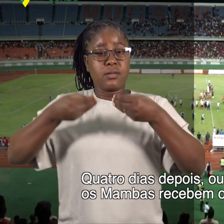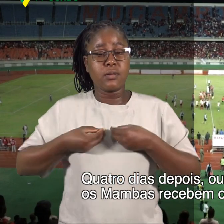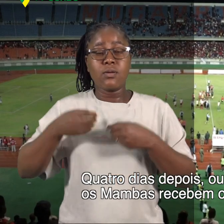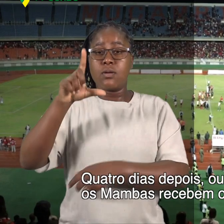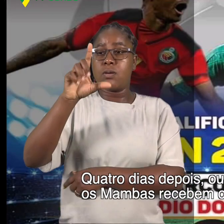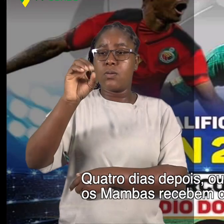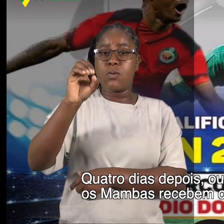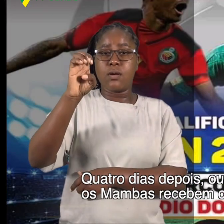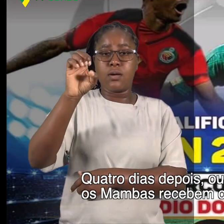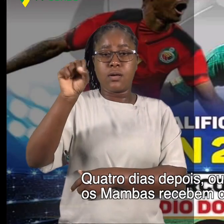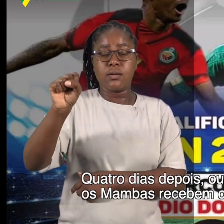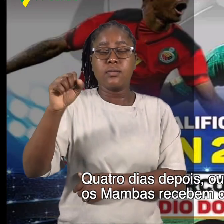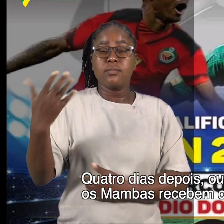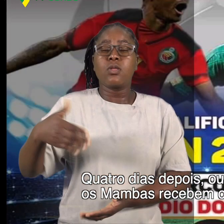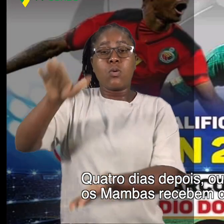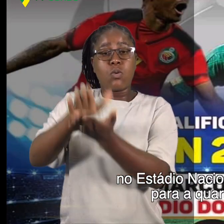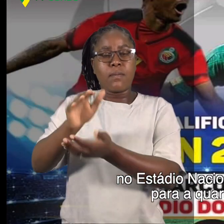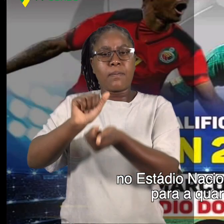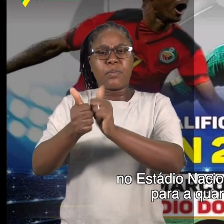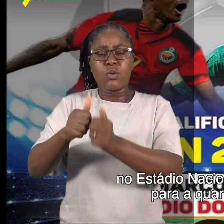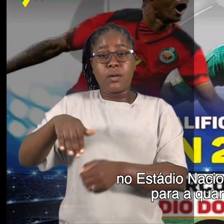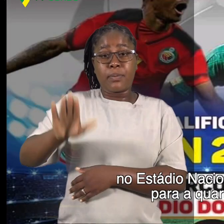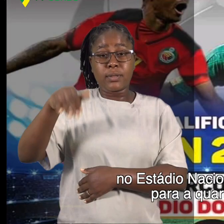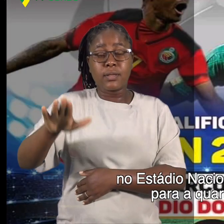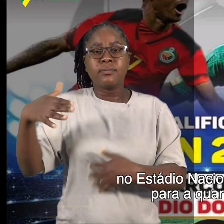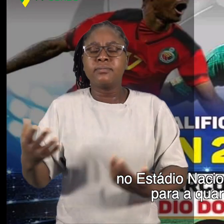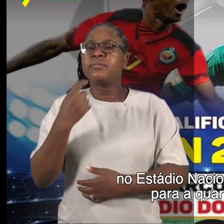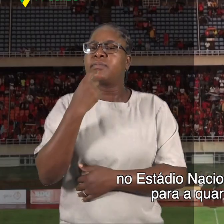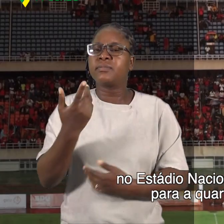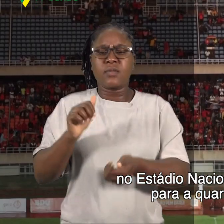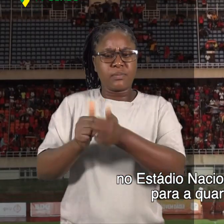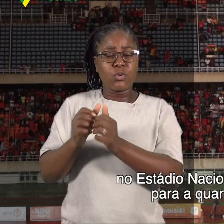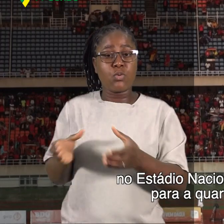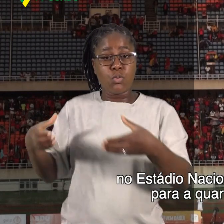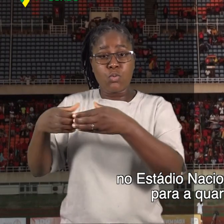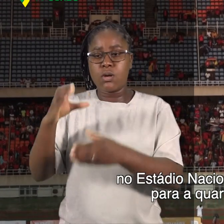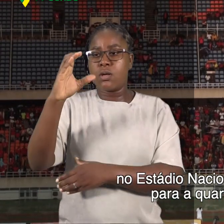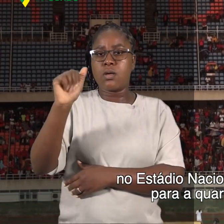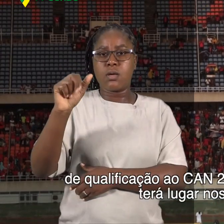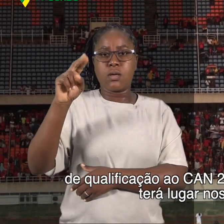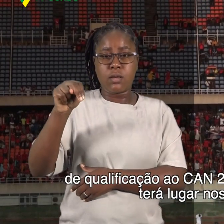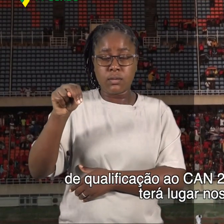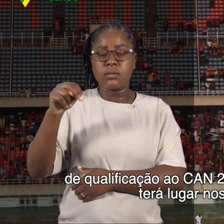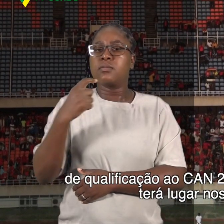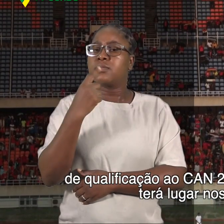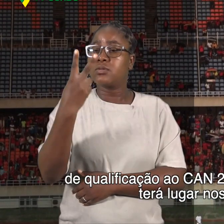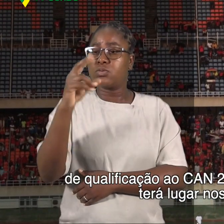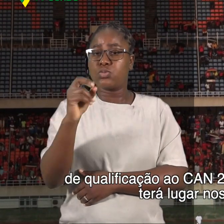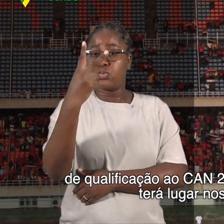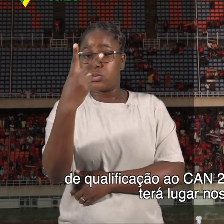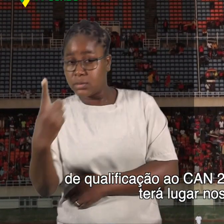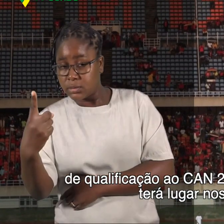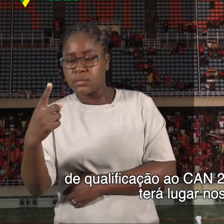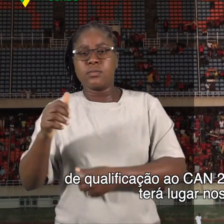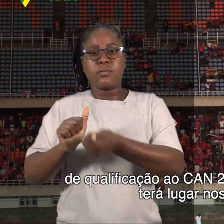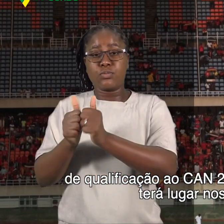depois, ou seja, a 30 de março, os Mambas recebem os Leões Indomáveis no Estádio Nacional do Zimpeto para a quarta